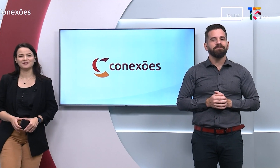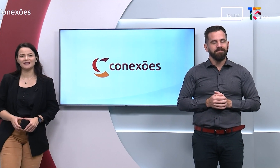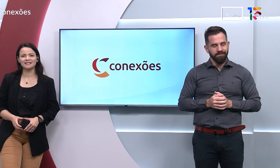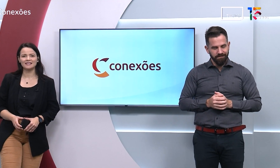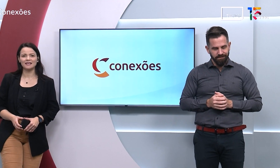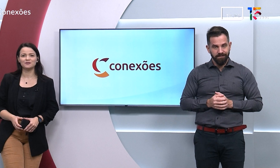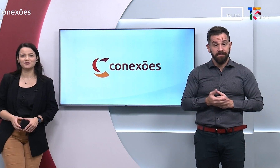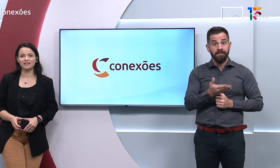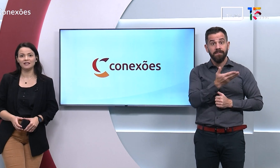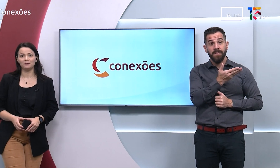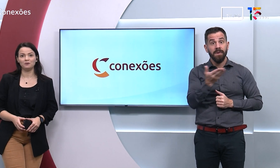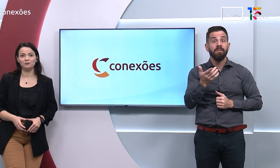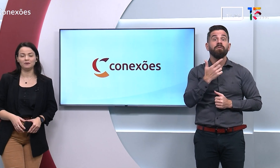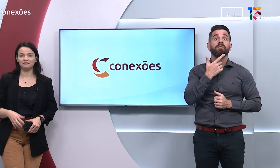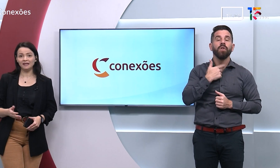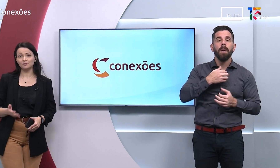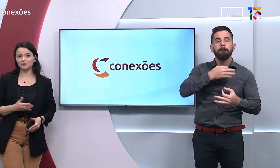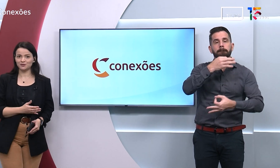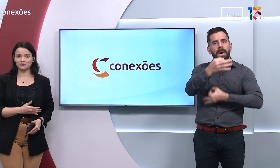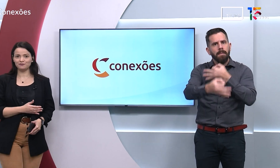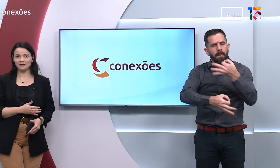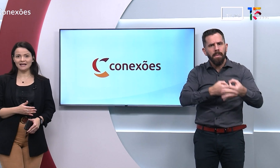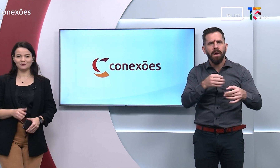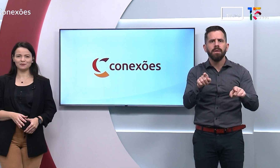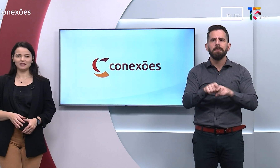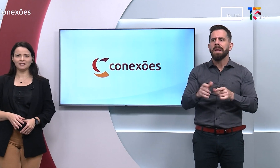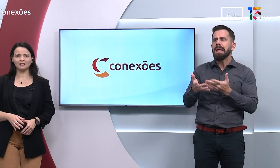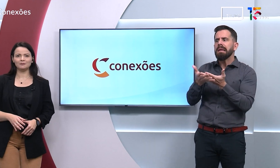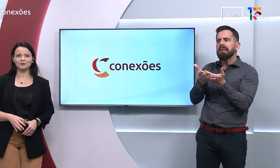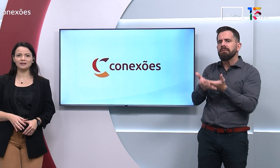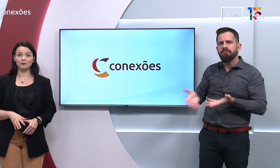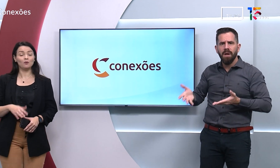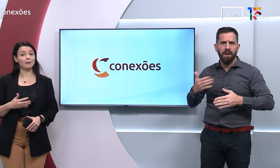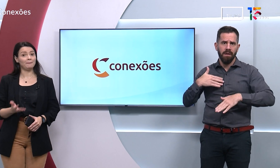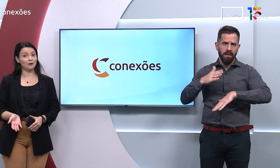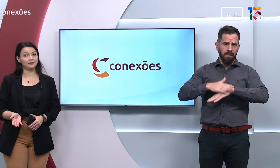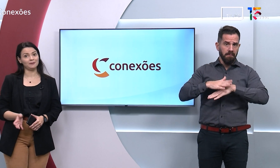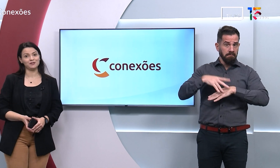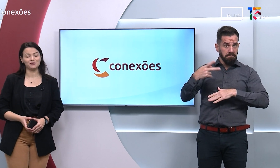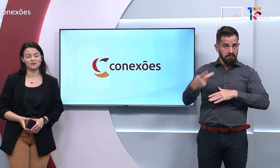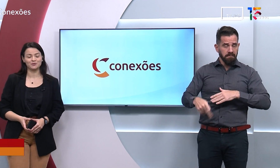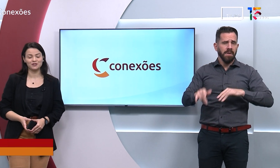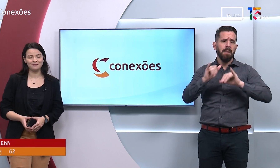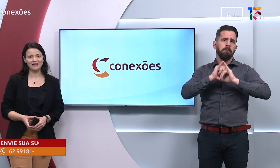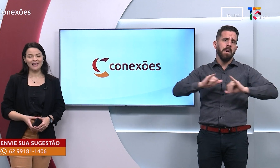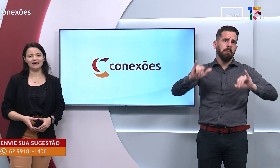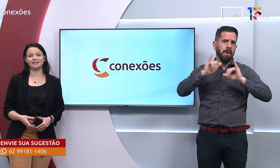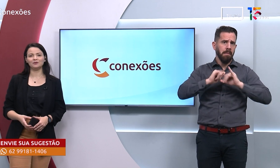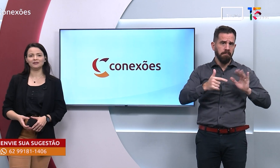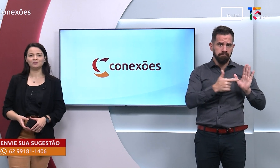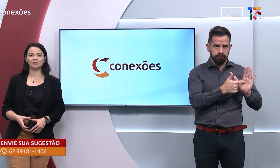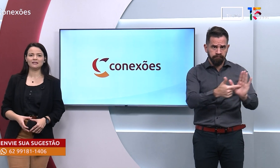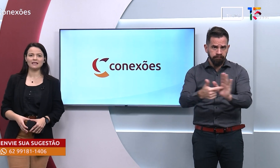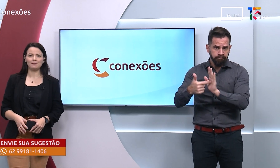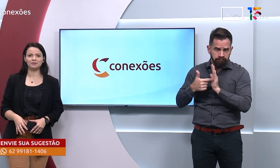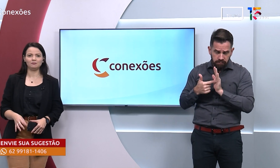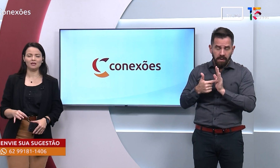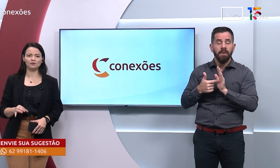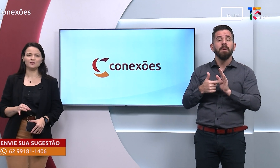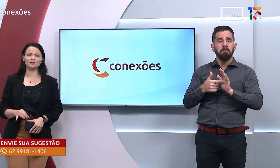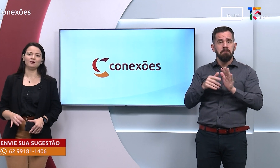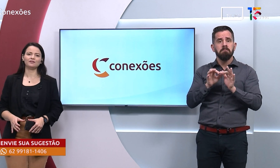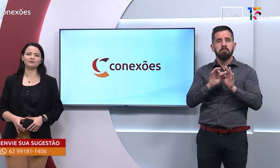Bom, se você quiser sugerir algum evento para a gente divulgar aqui no programa ou então alguma pauta para a gente discutir, entre em contato pelo